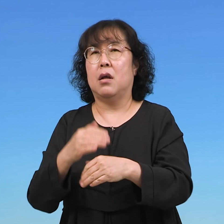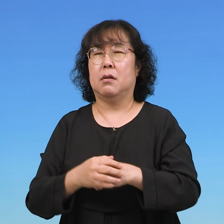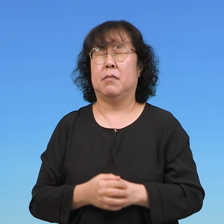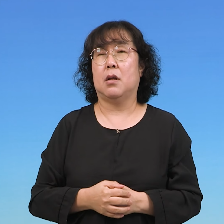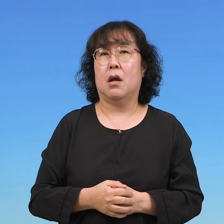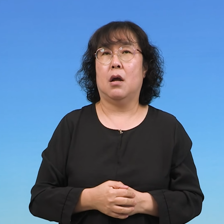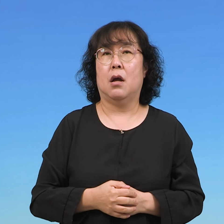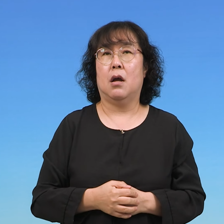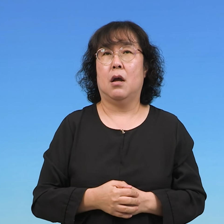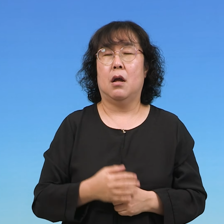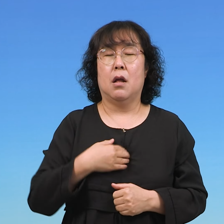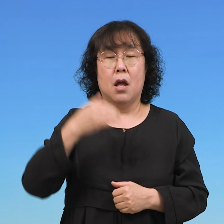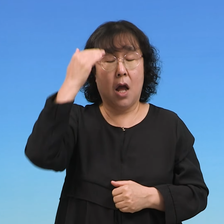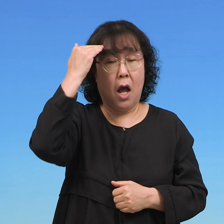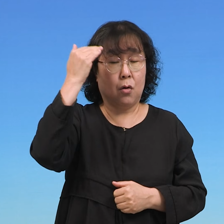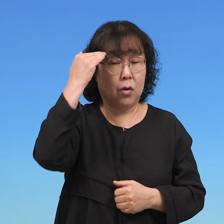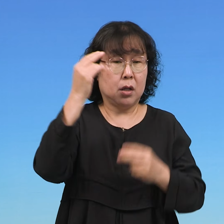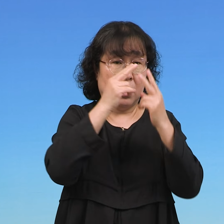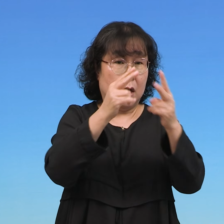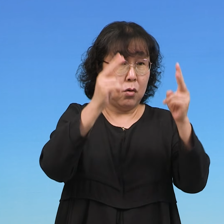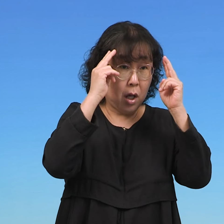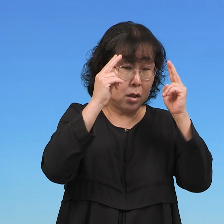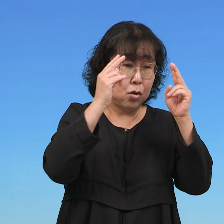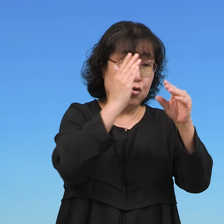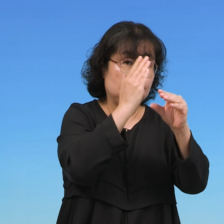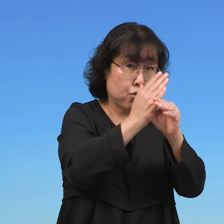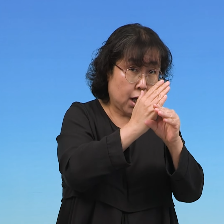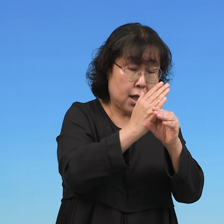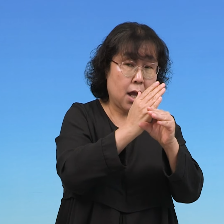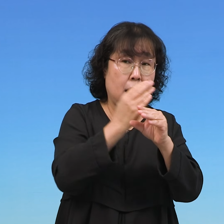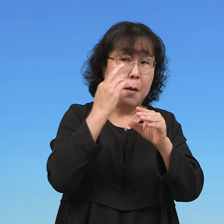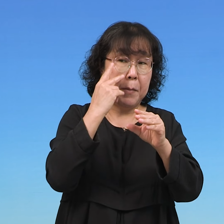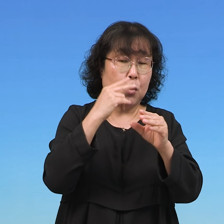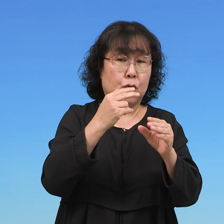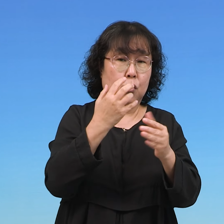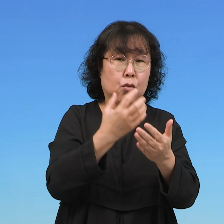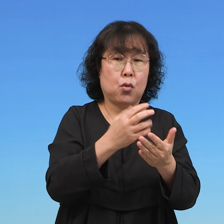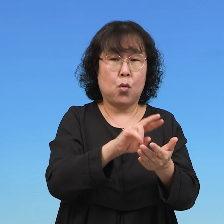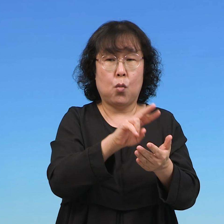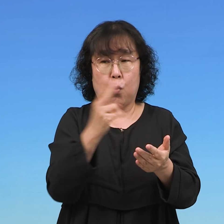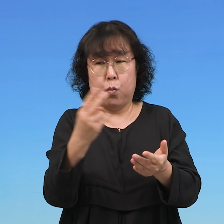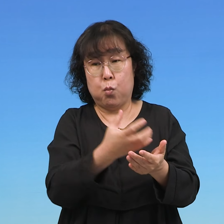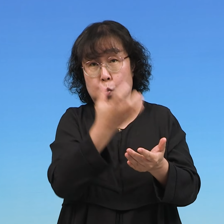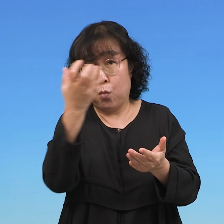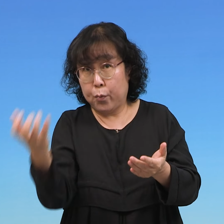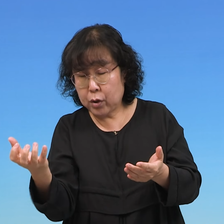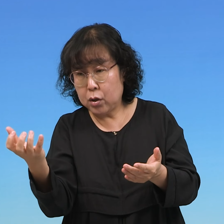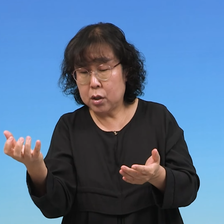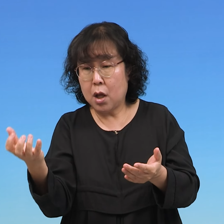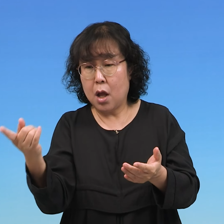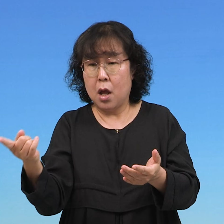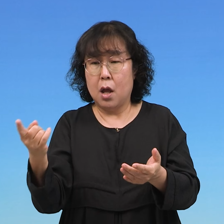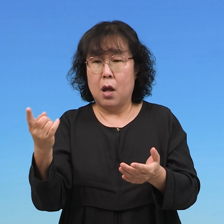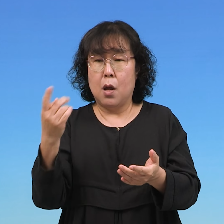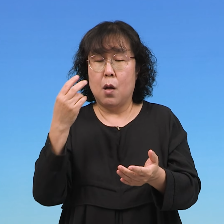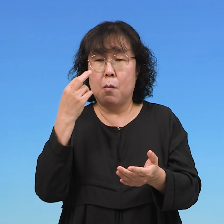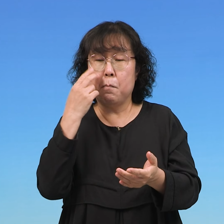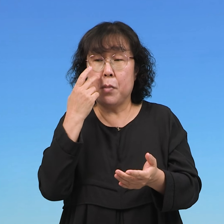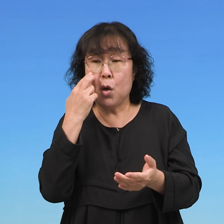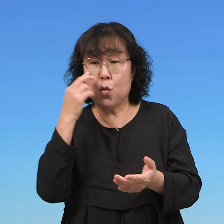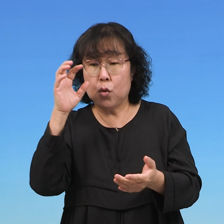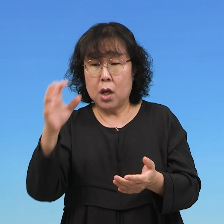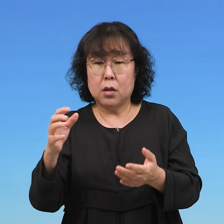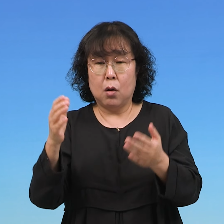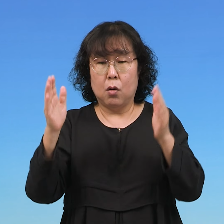한국에서 대학교 2학년 마치고 졸업 안 하고 미국으로 가서 이제 학교를 다녀야 되는데, 우선 학비